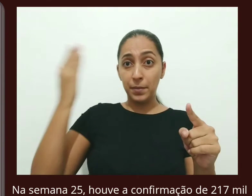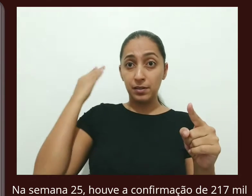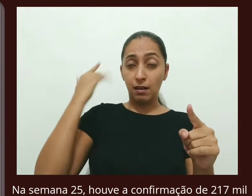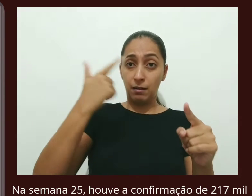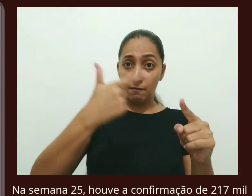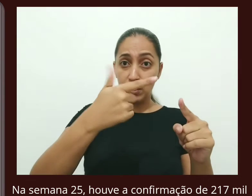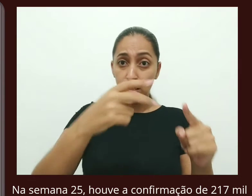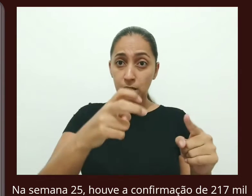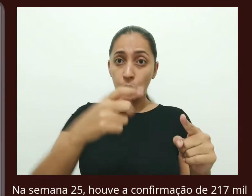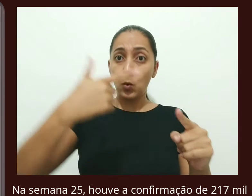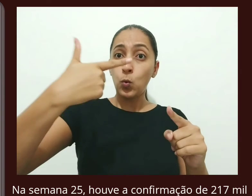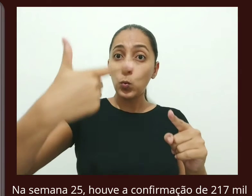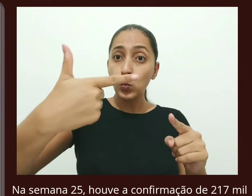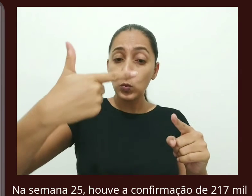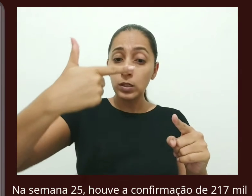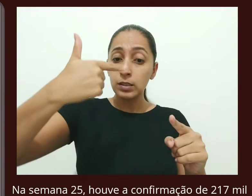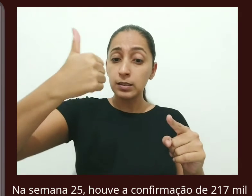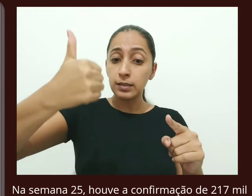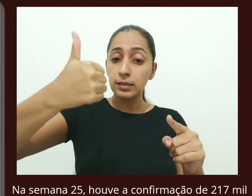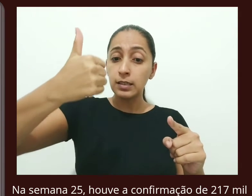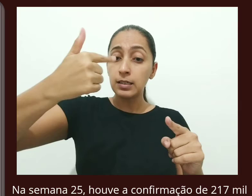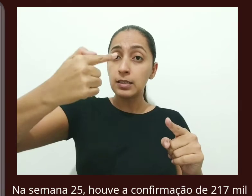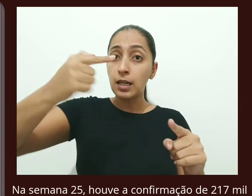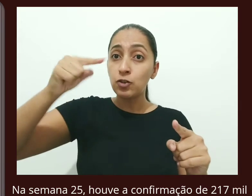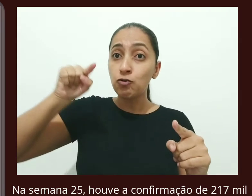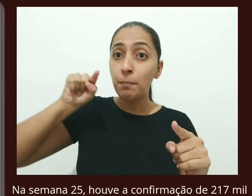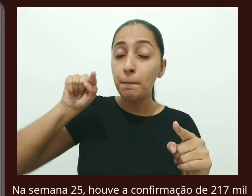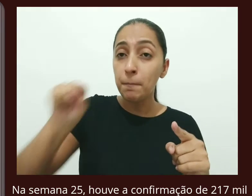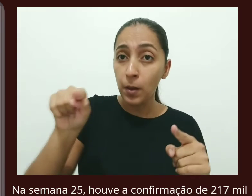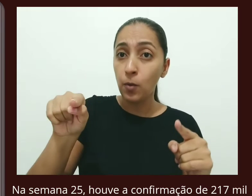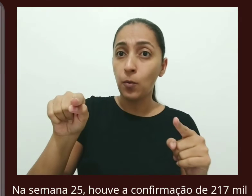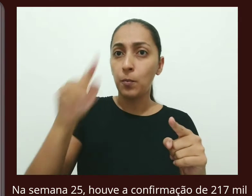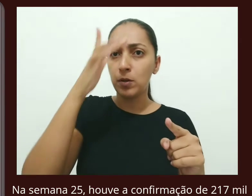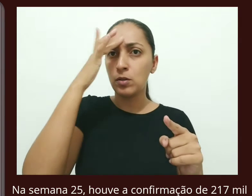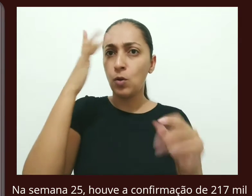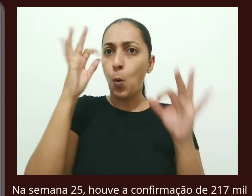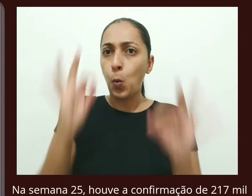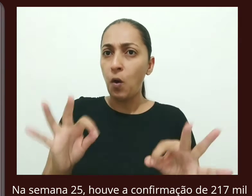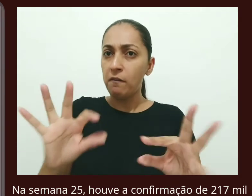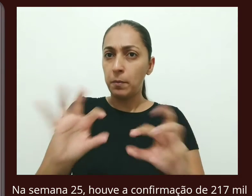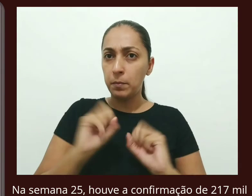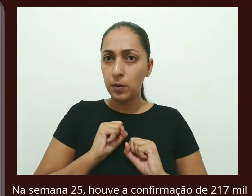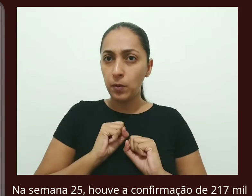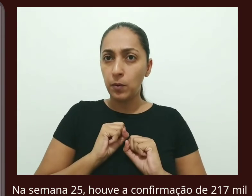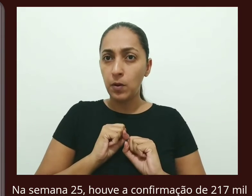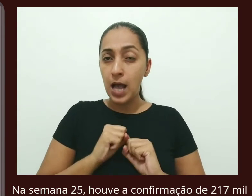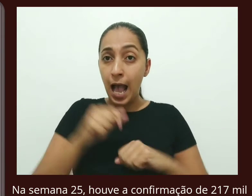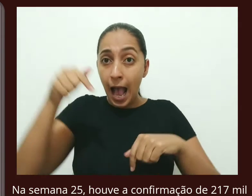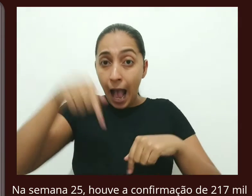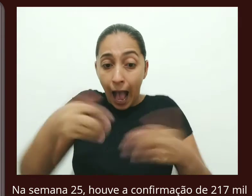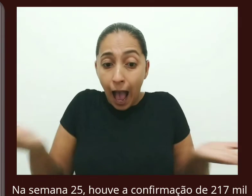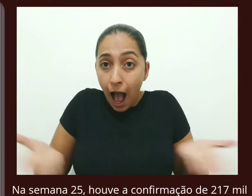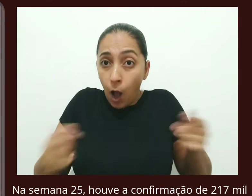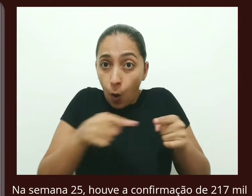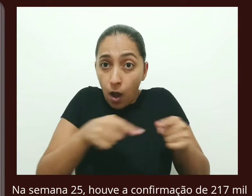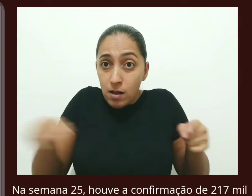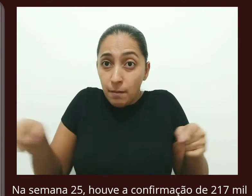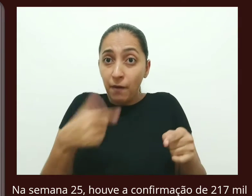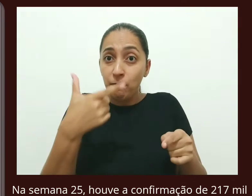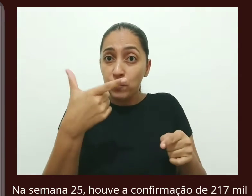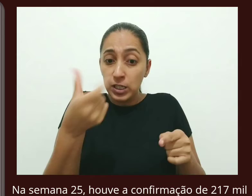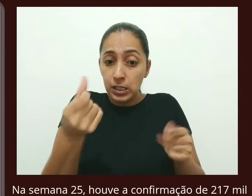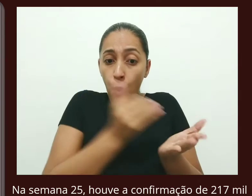a confirmação de 217 mil casos. E na semana